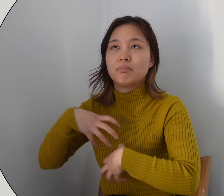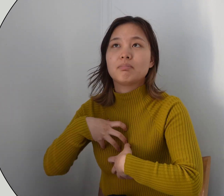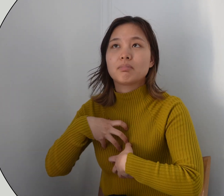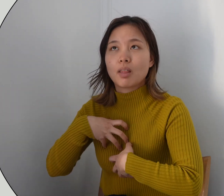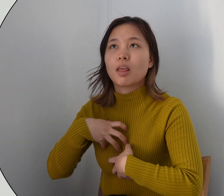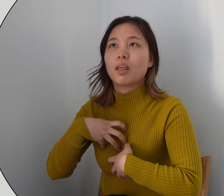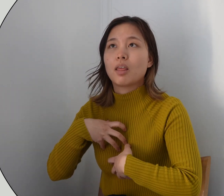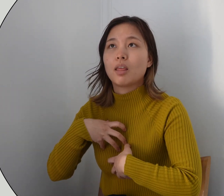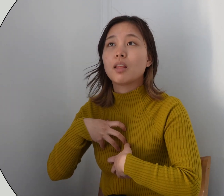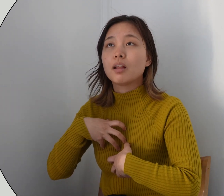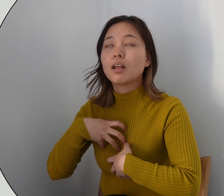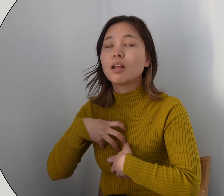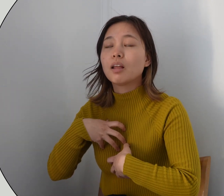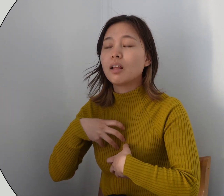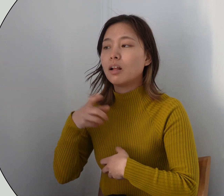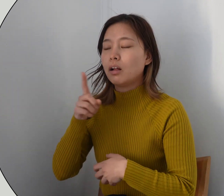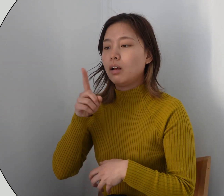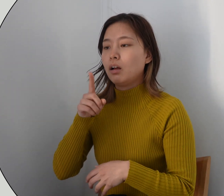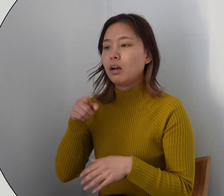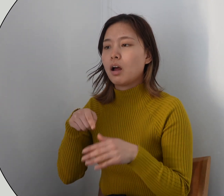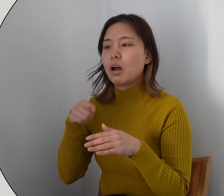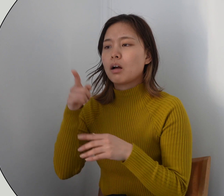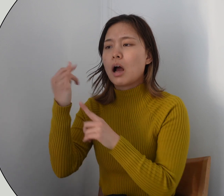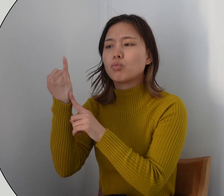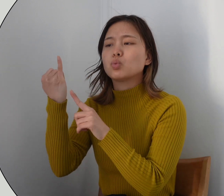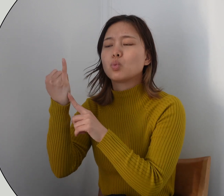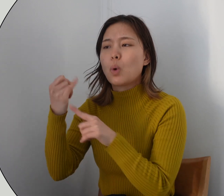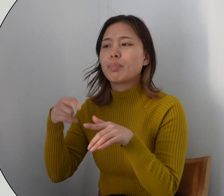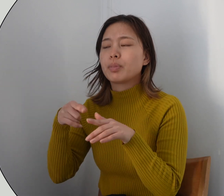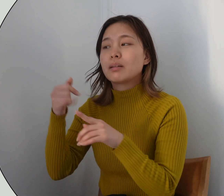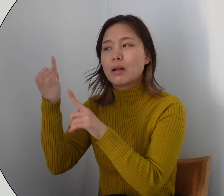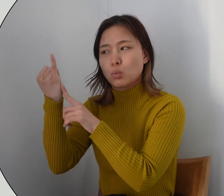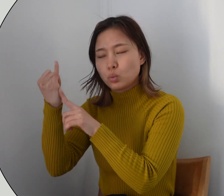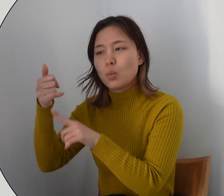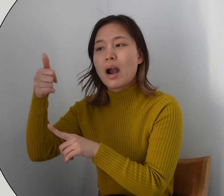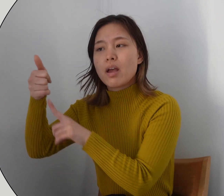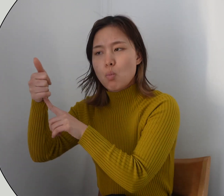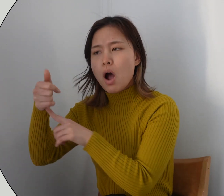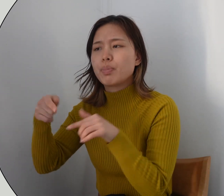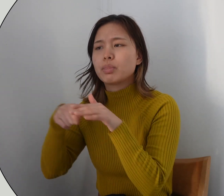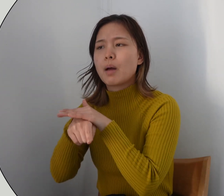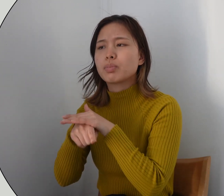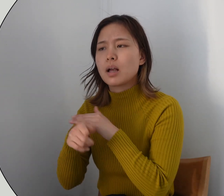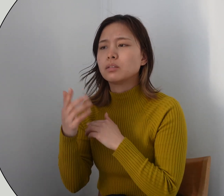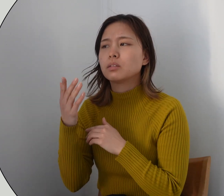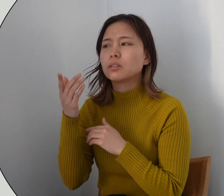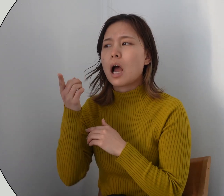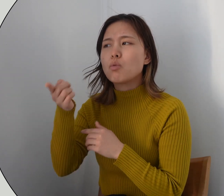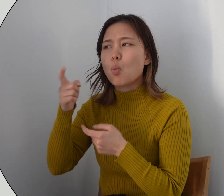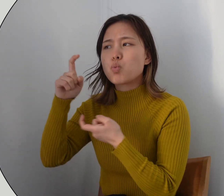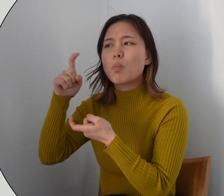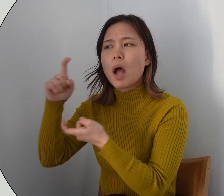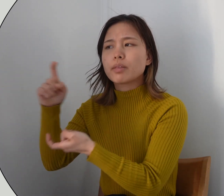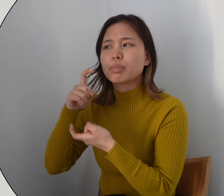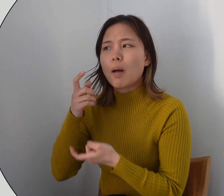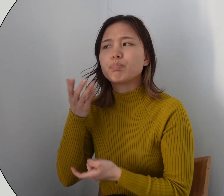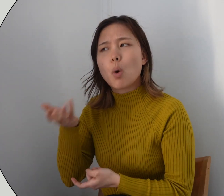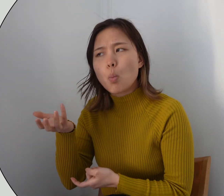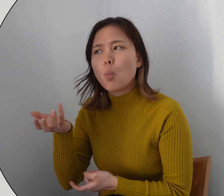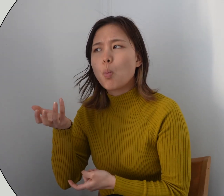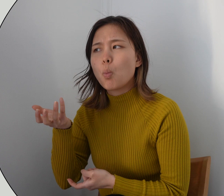た人の一連の動作を真似するんです彼女や彼がなぜあの言葉を言ったのだろ